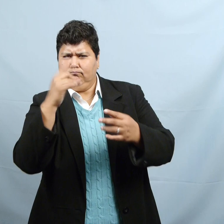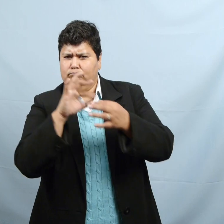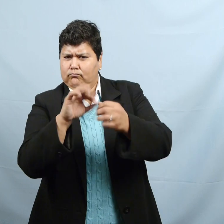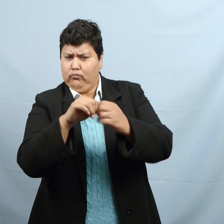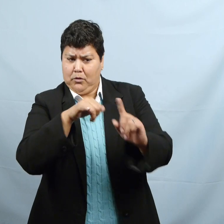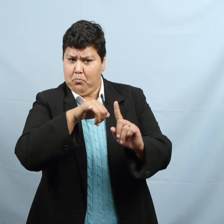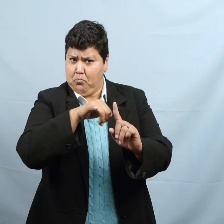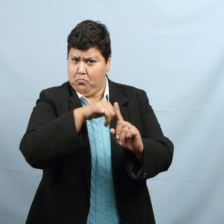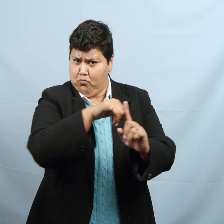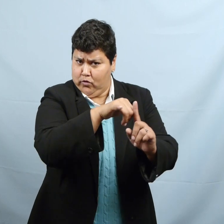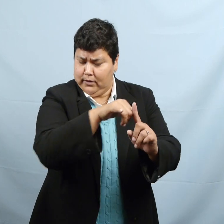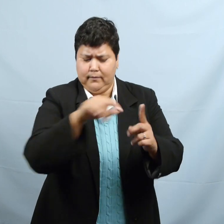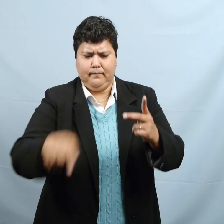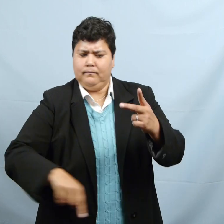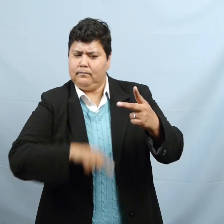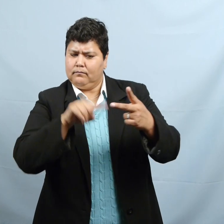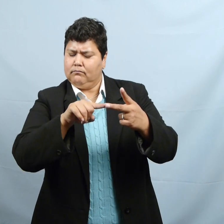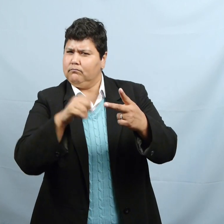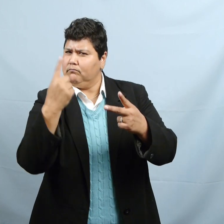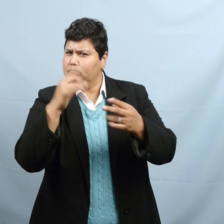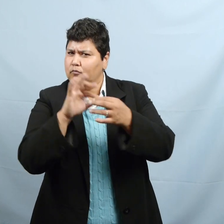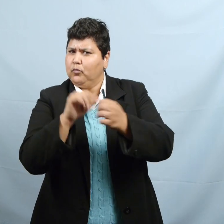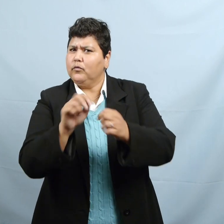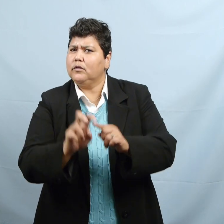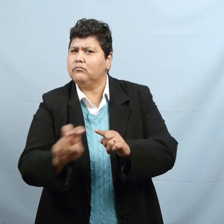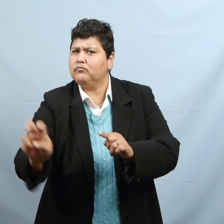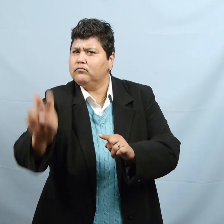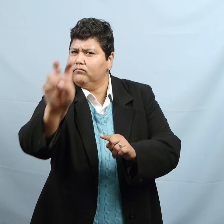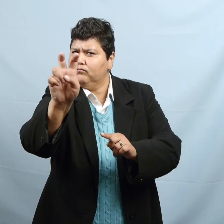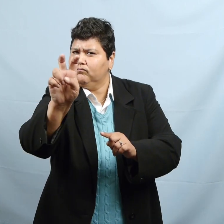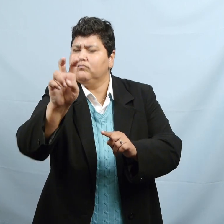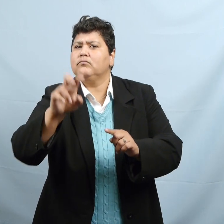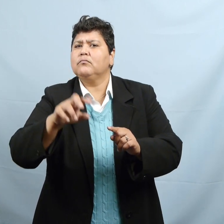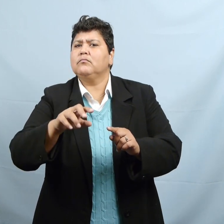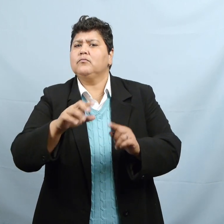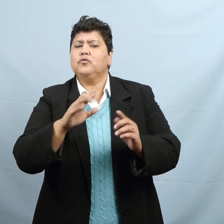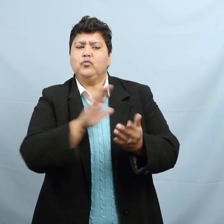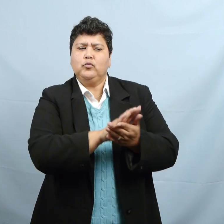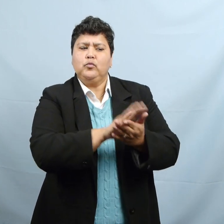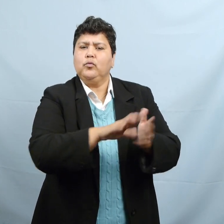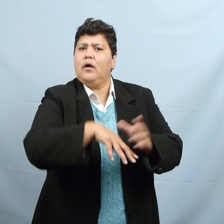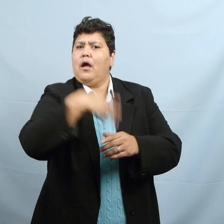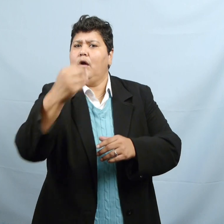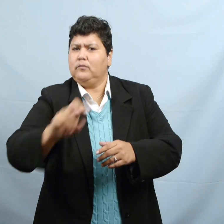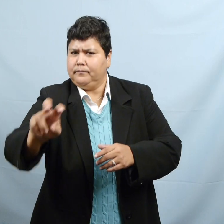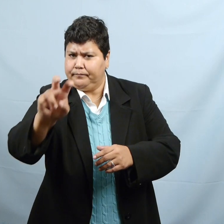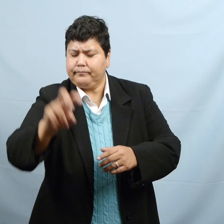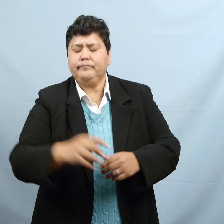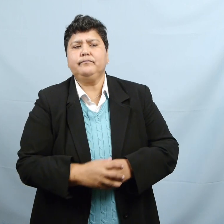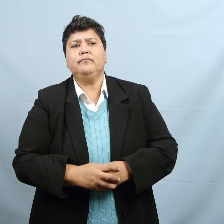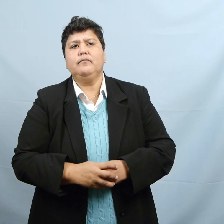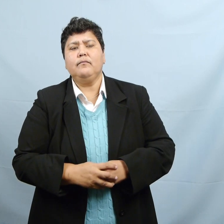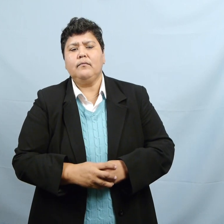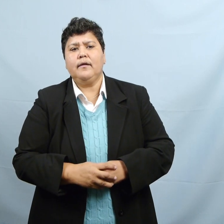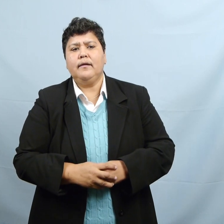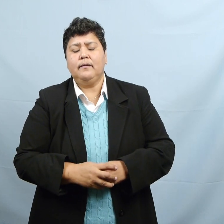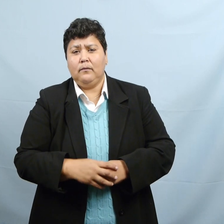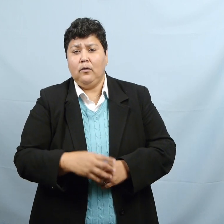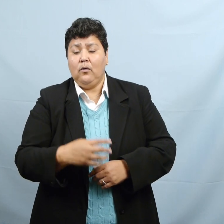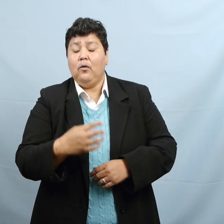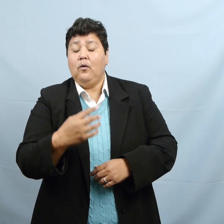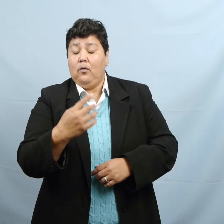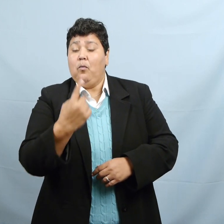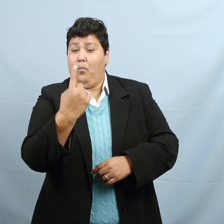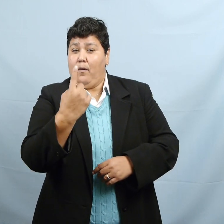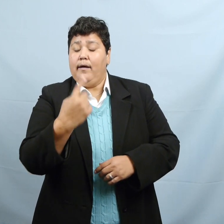sin embargo a algo que pienso que se me hizo un poco difícil cuando comencé a leer la